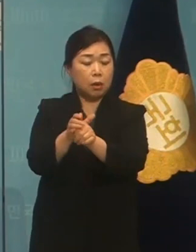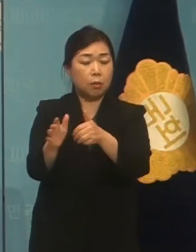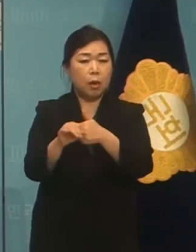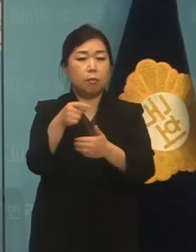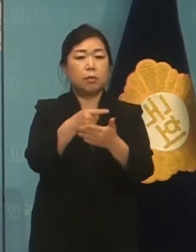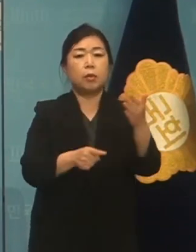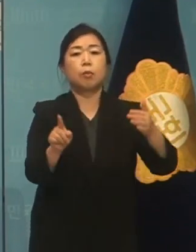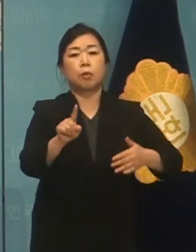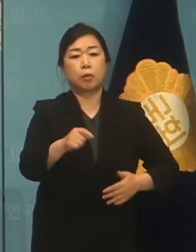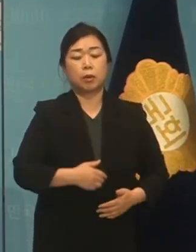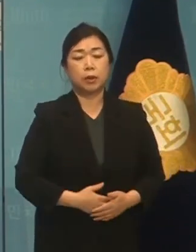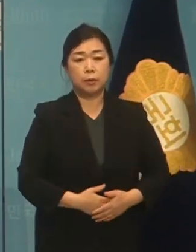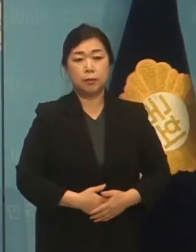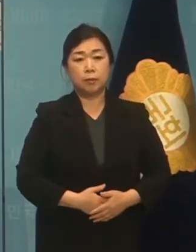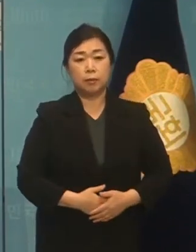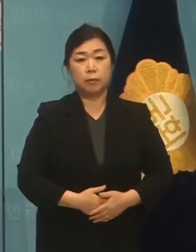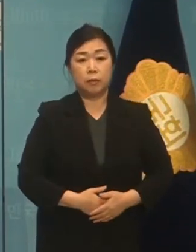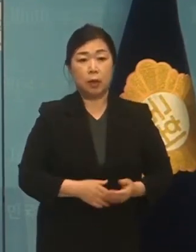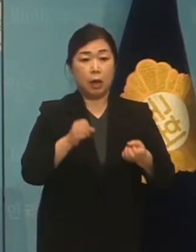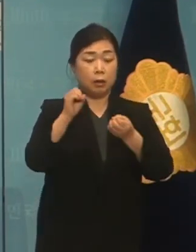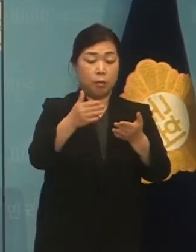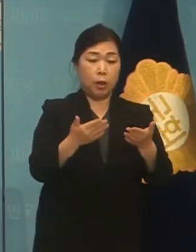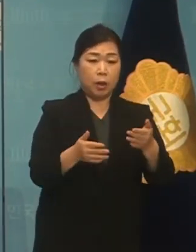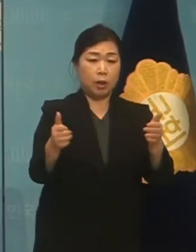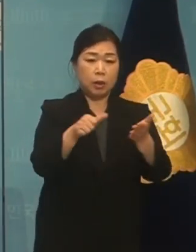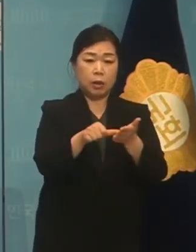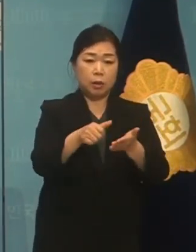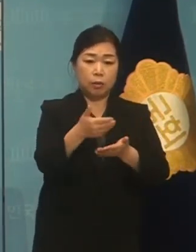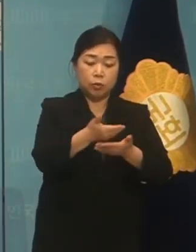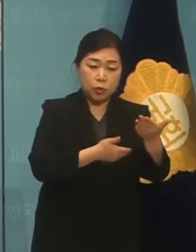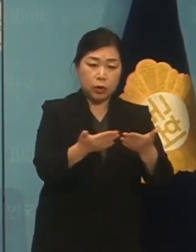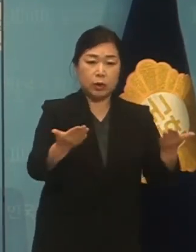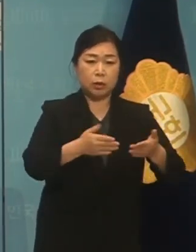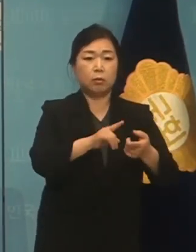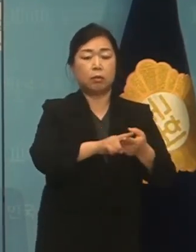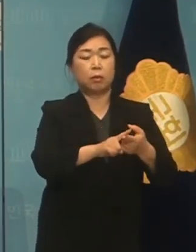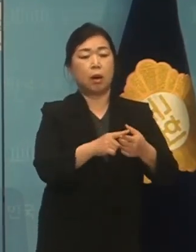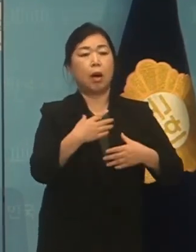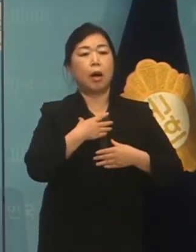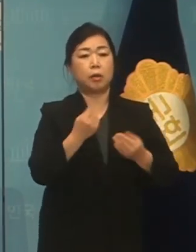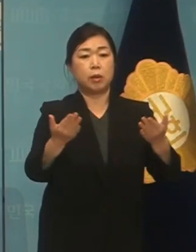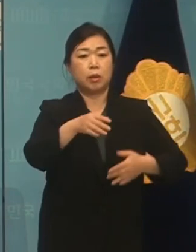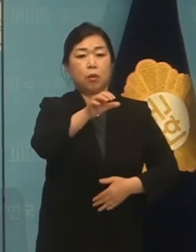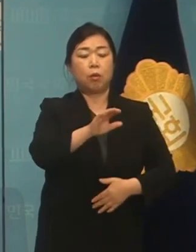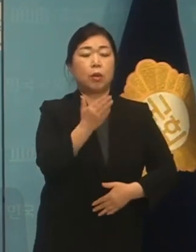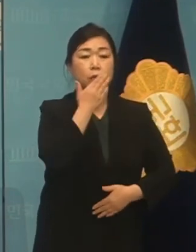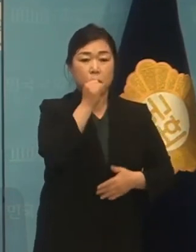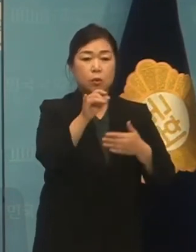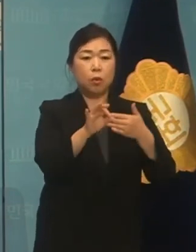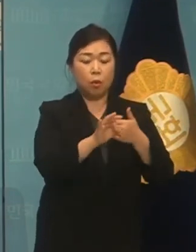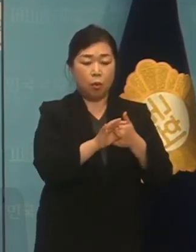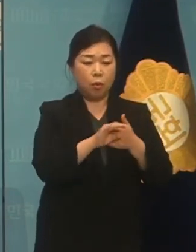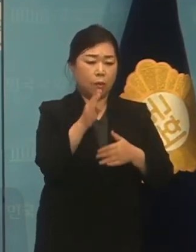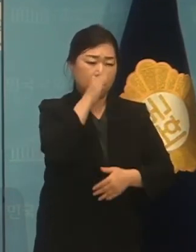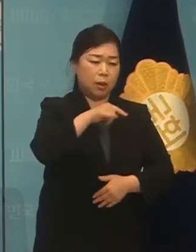가겠습니까? 택배 상하차 업무 자체가 안전한 일자리가 될 수 있도록 열악한 노동